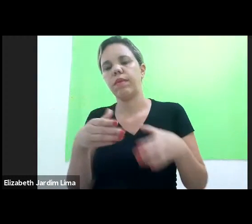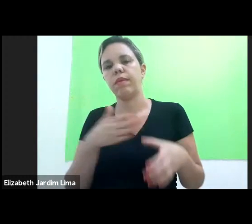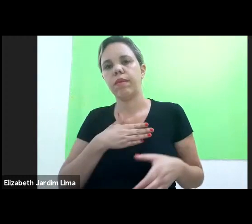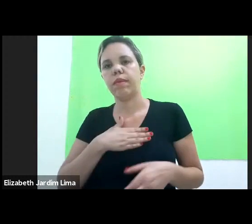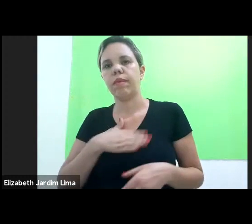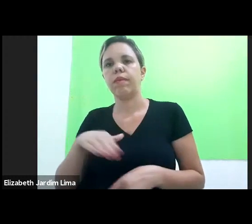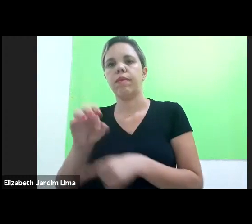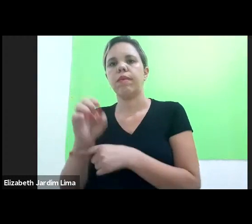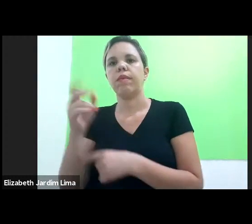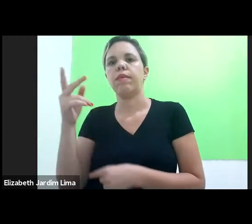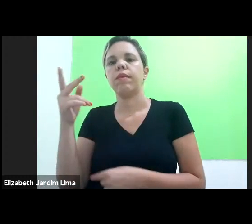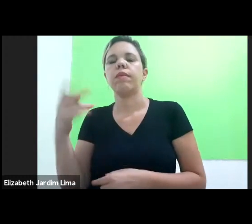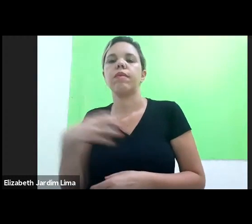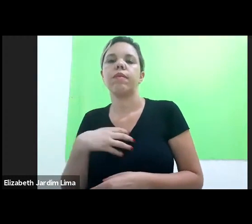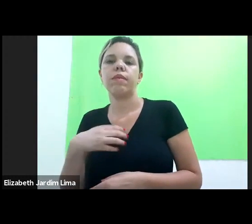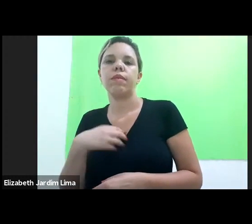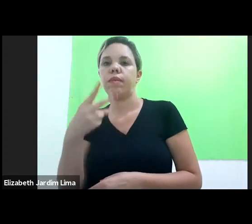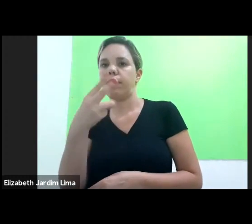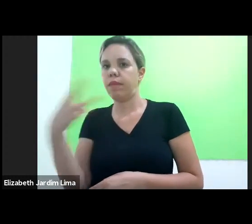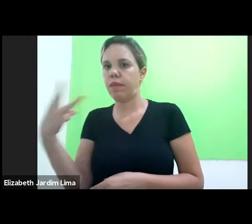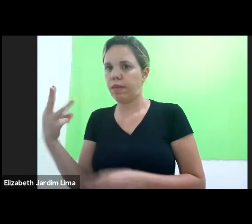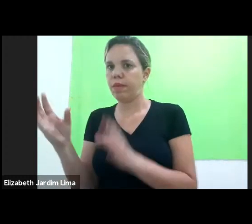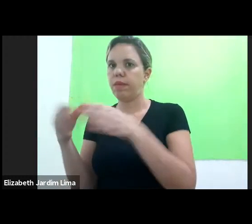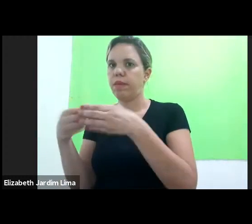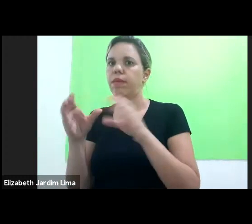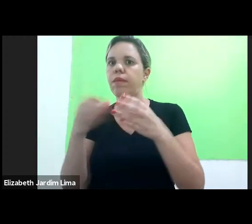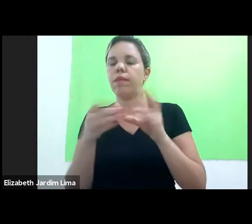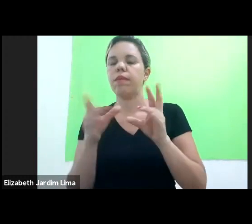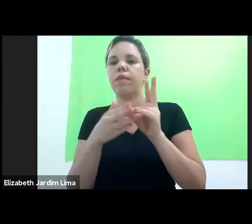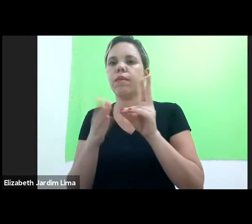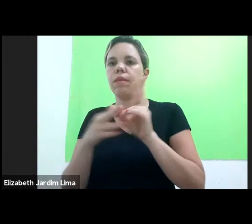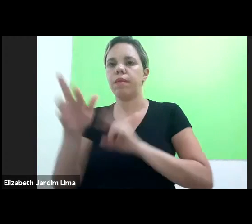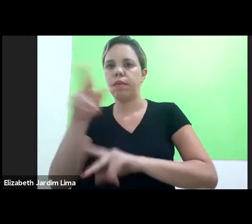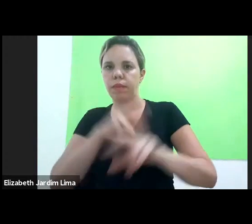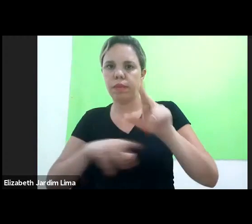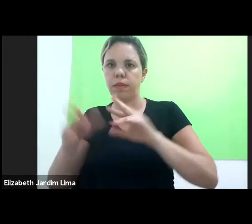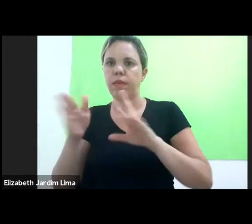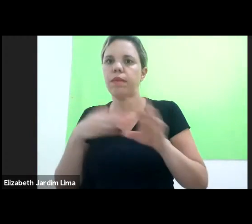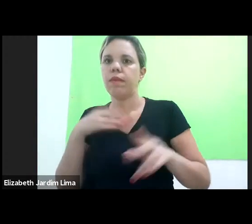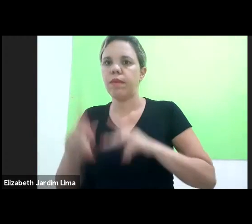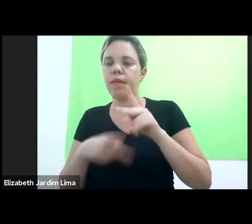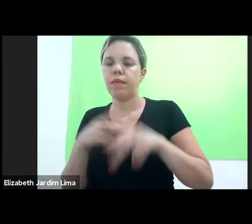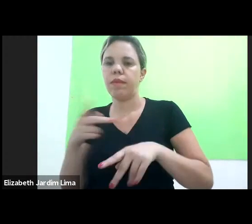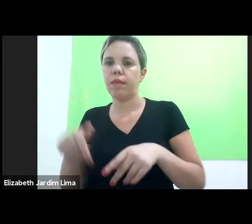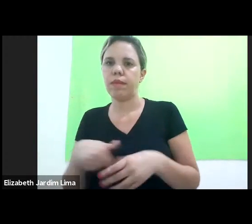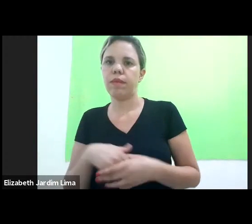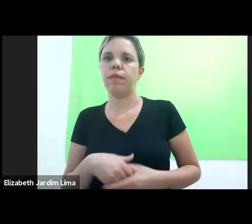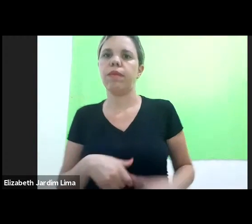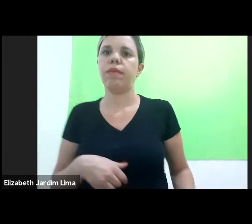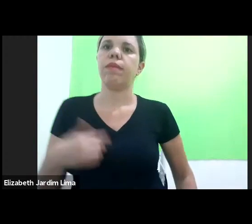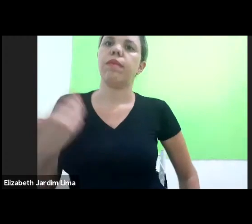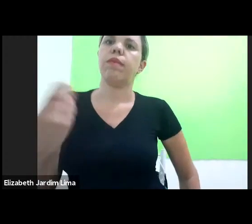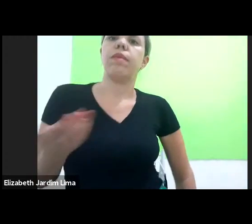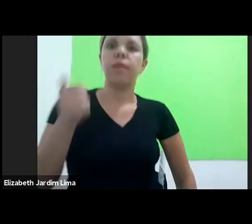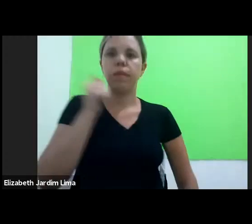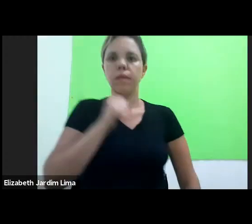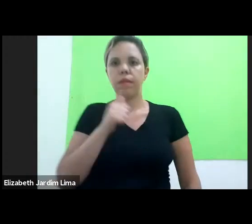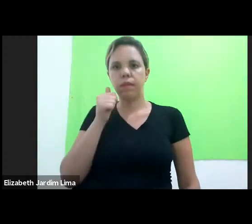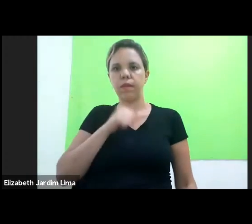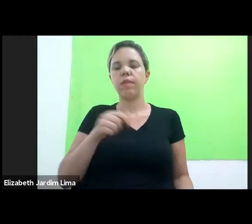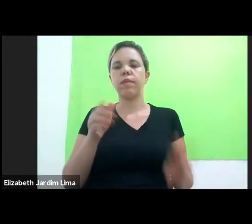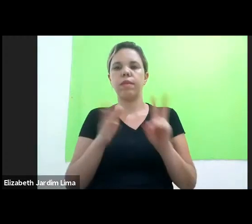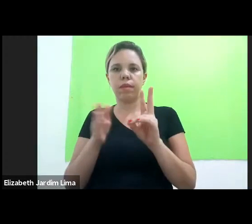Bahia nós temos 23 povos indígenas distintos, né? O meu povo é um deles. Então, eu sou uma mulher